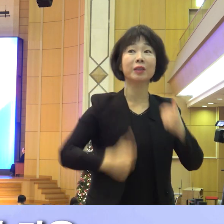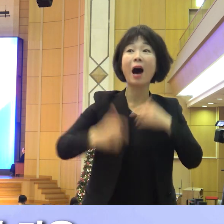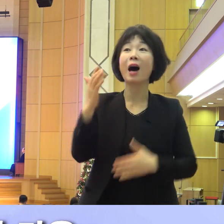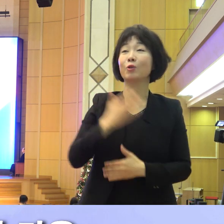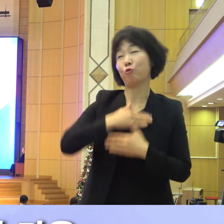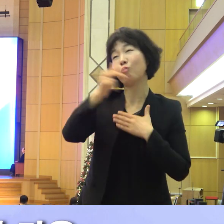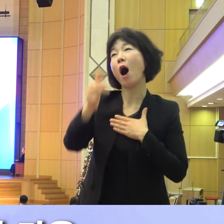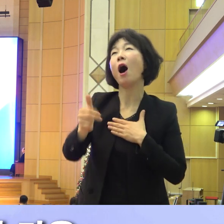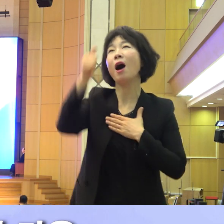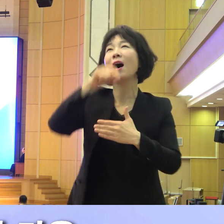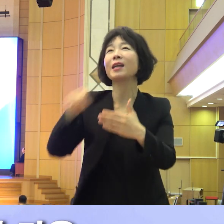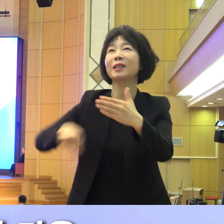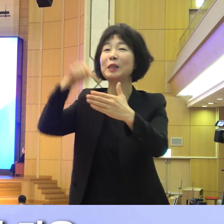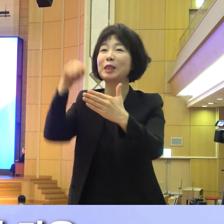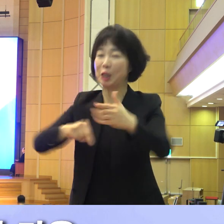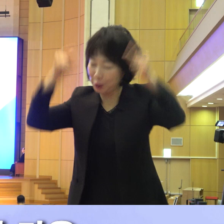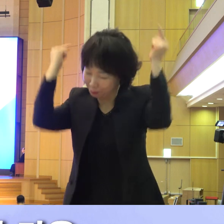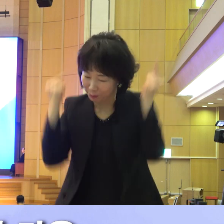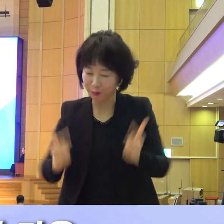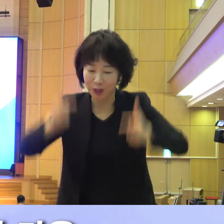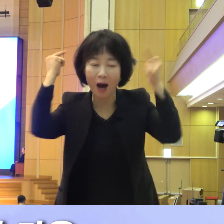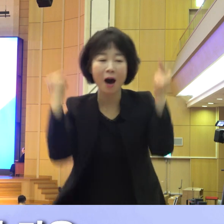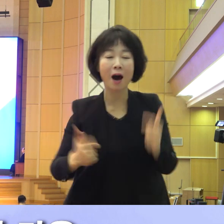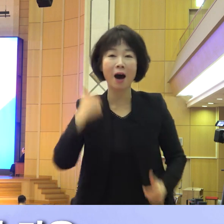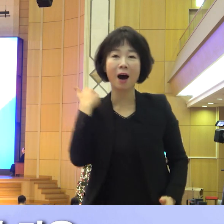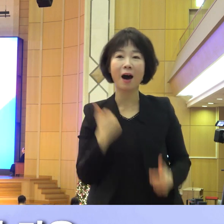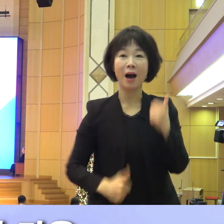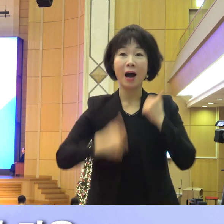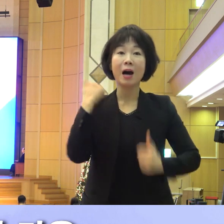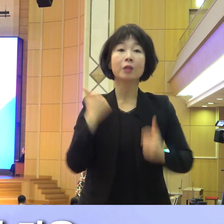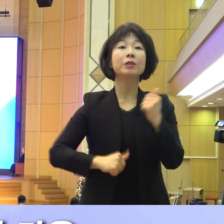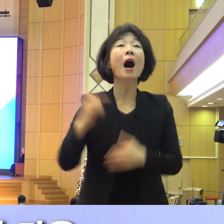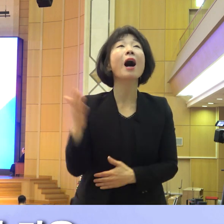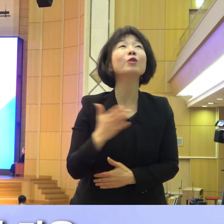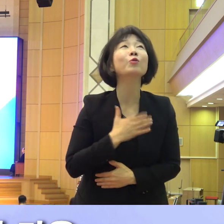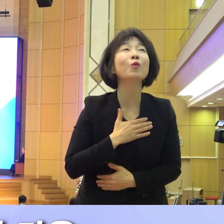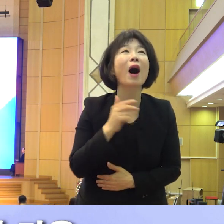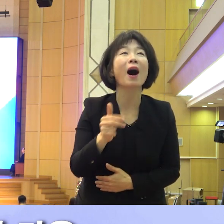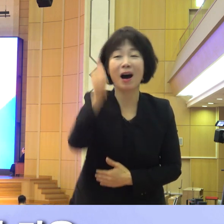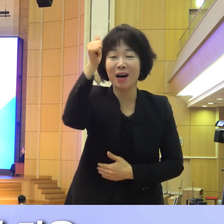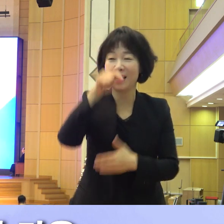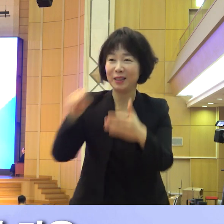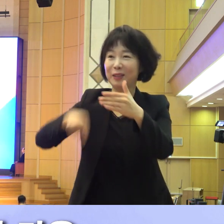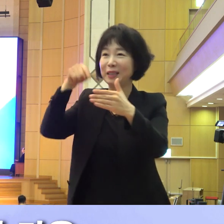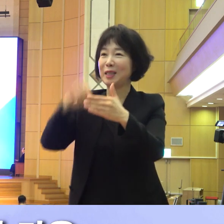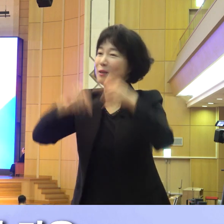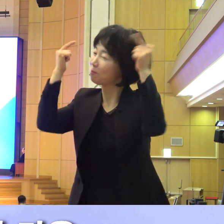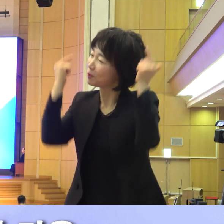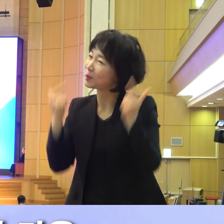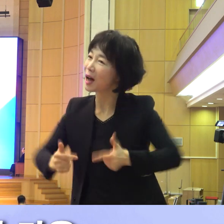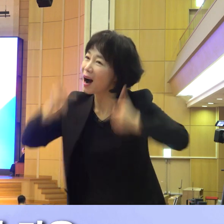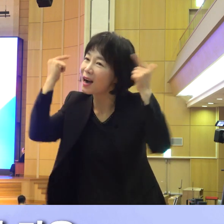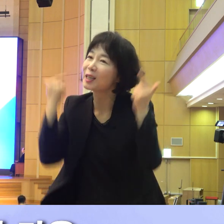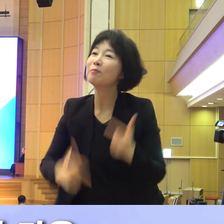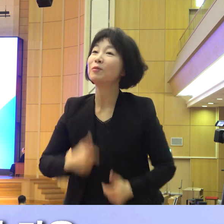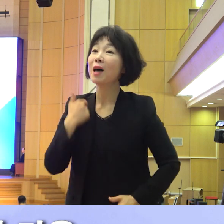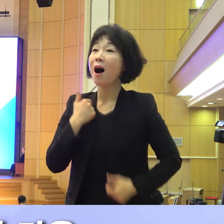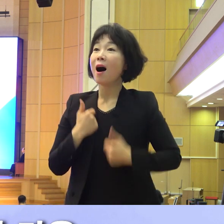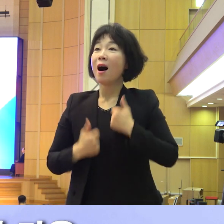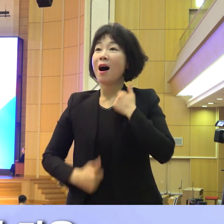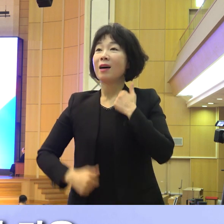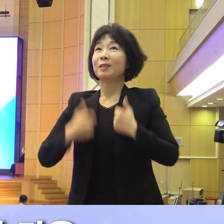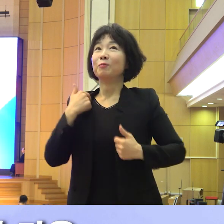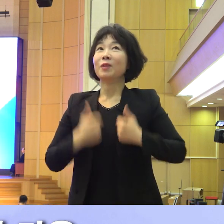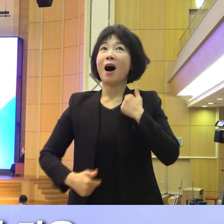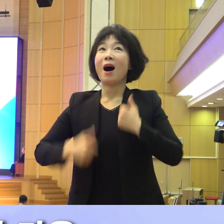기쁘다. 나 주와 늘 기쁘다. 나 주와 늘